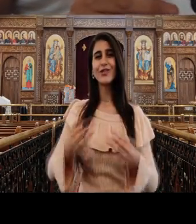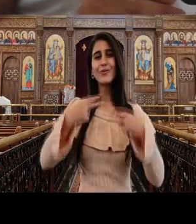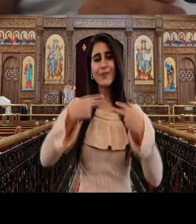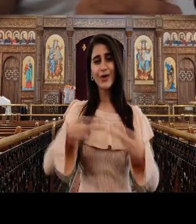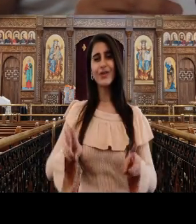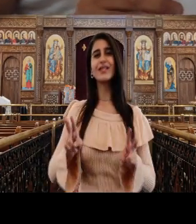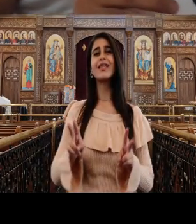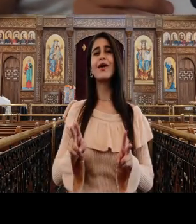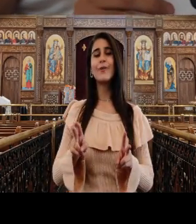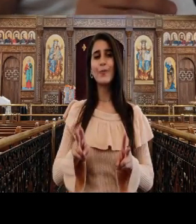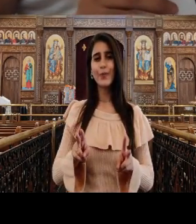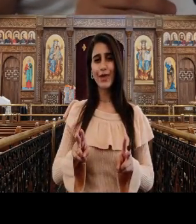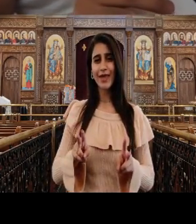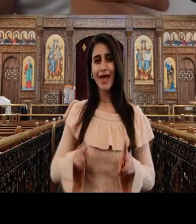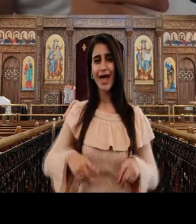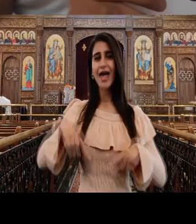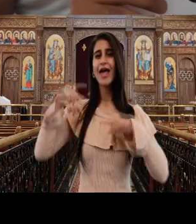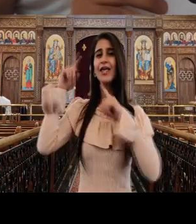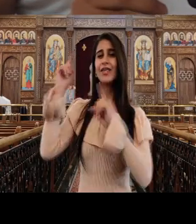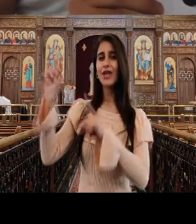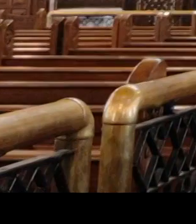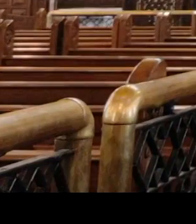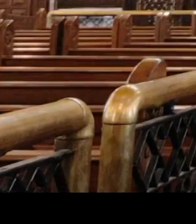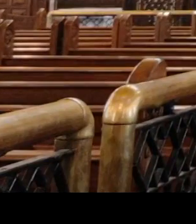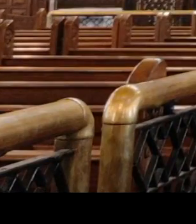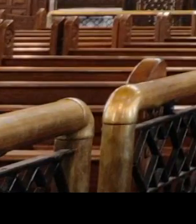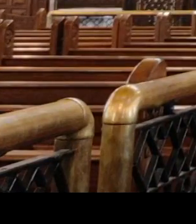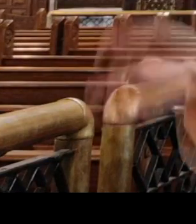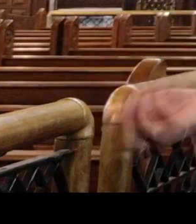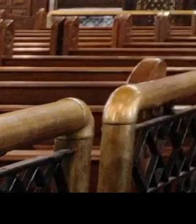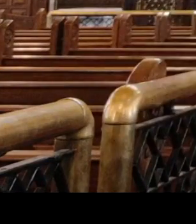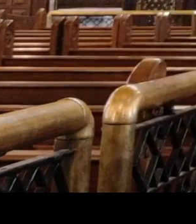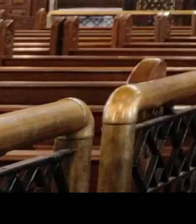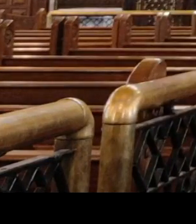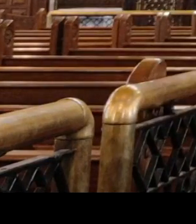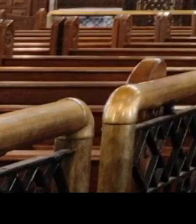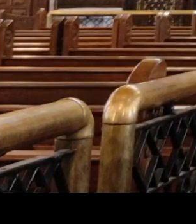واي طلبه تلبيها. انت